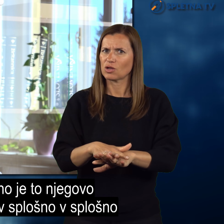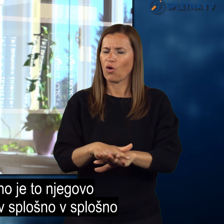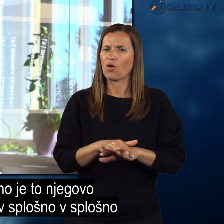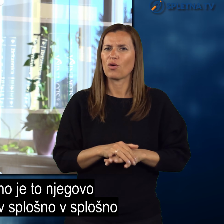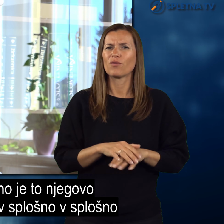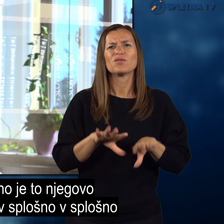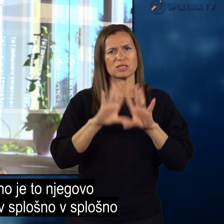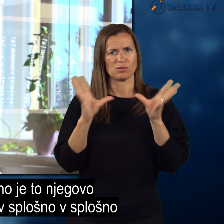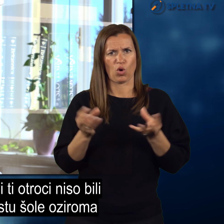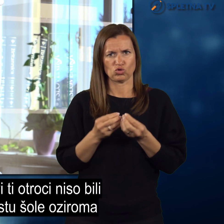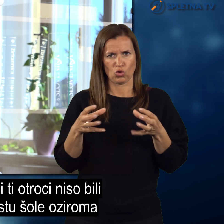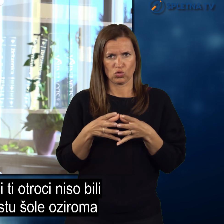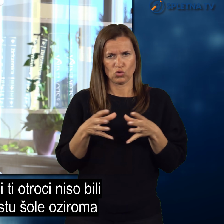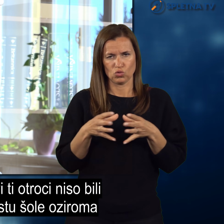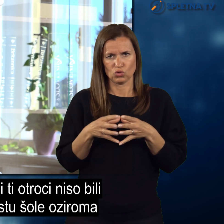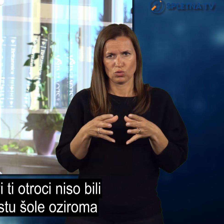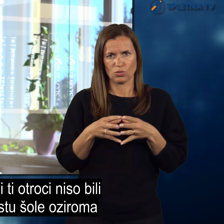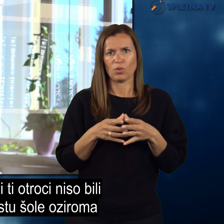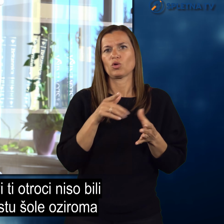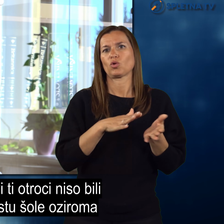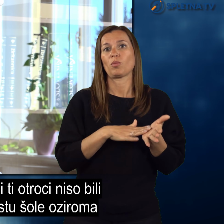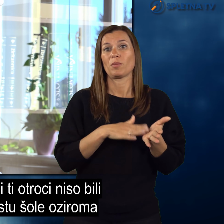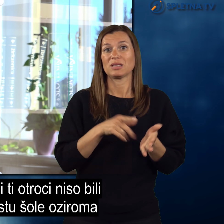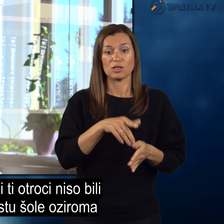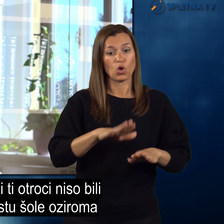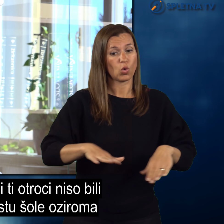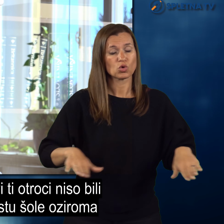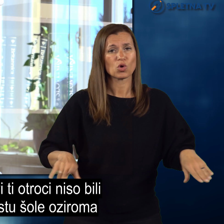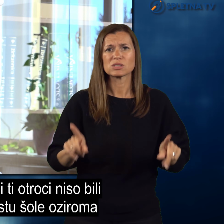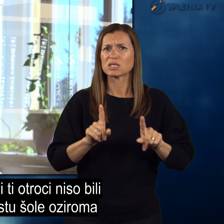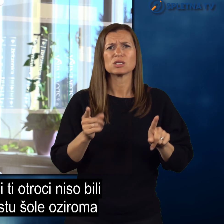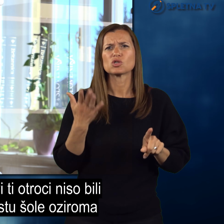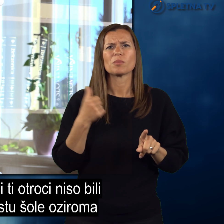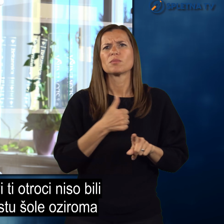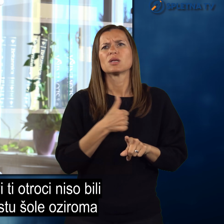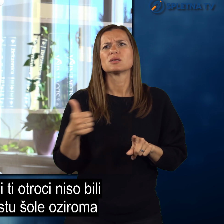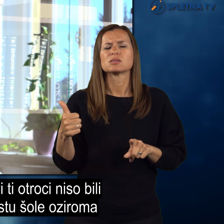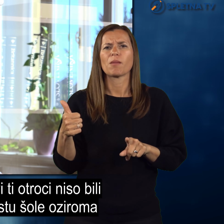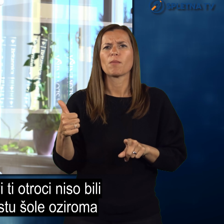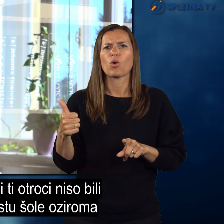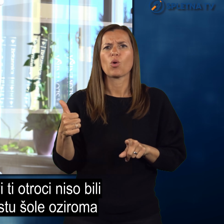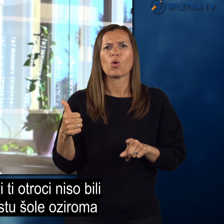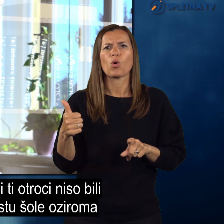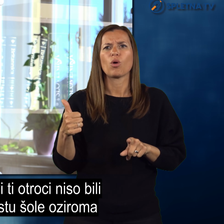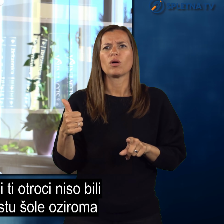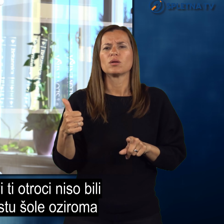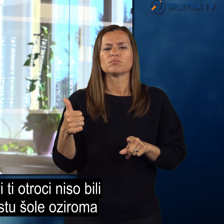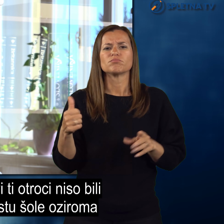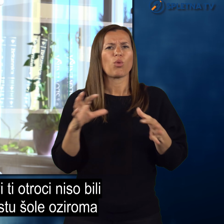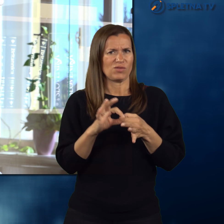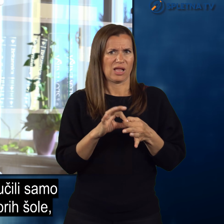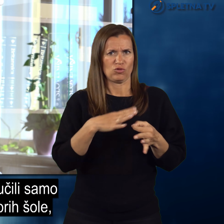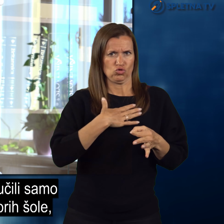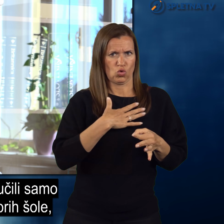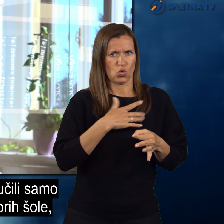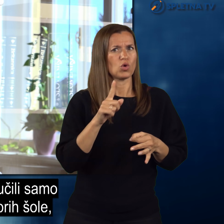v splošno družbo, se pravi, ti otroci niso bili samo v kontekstu šole